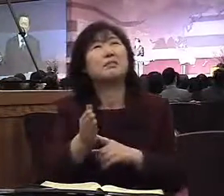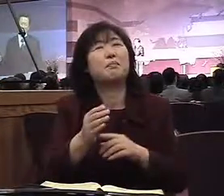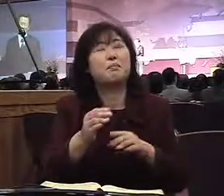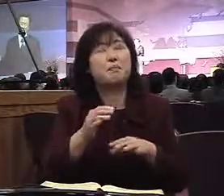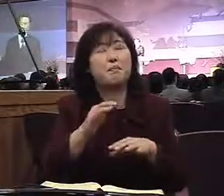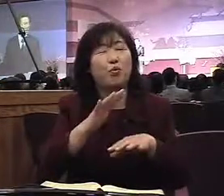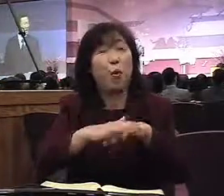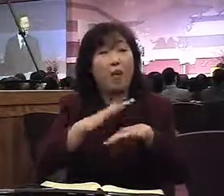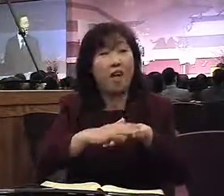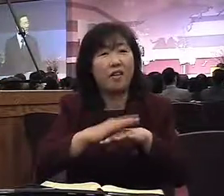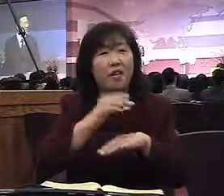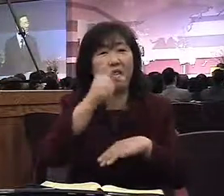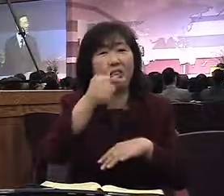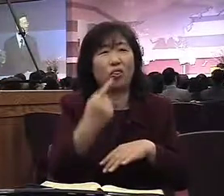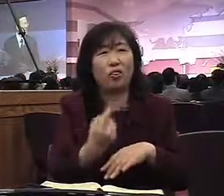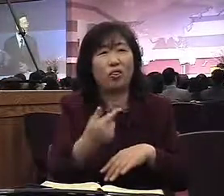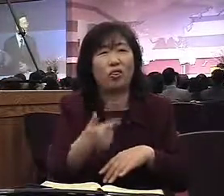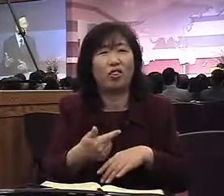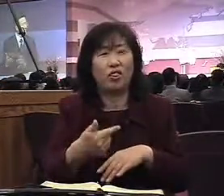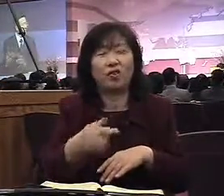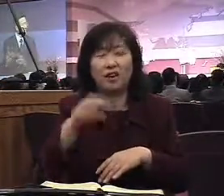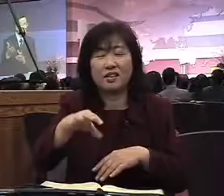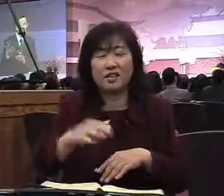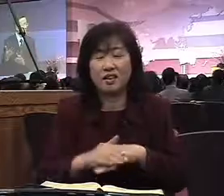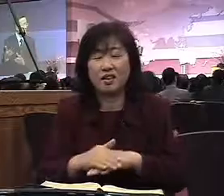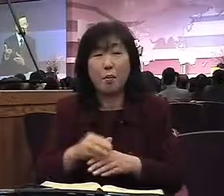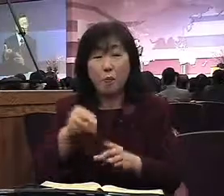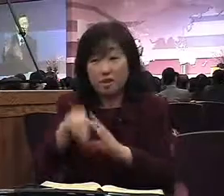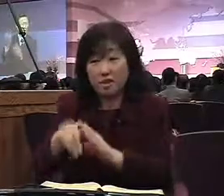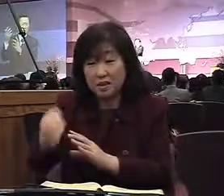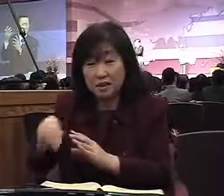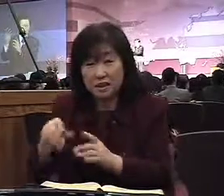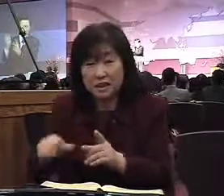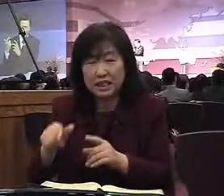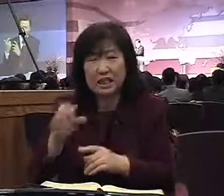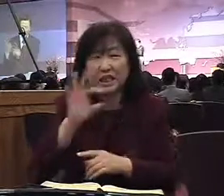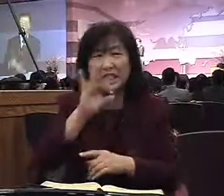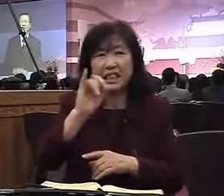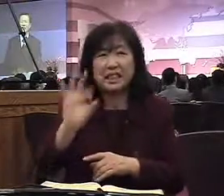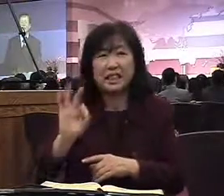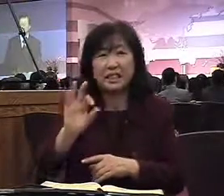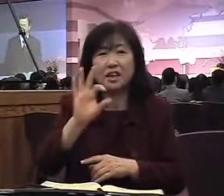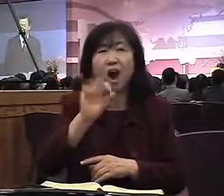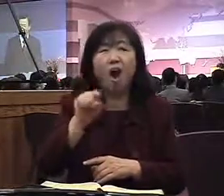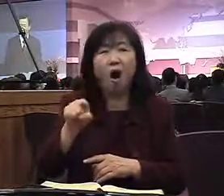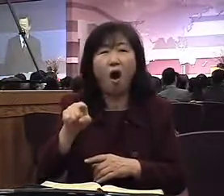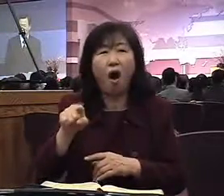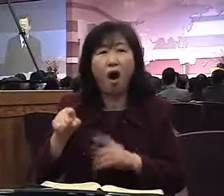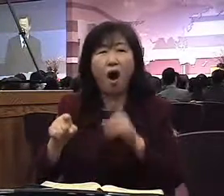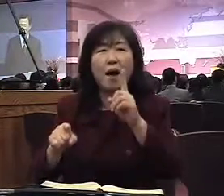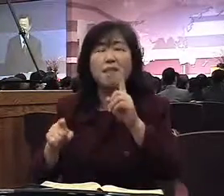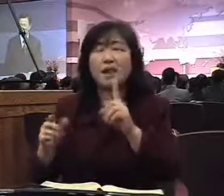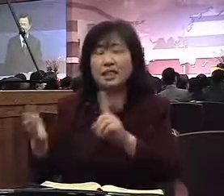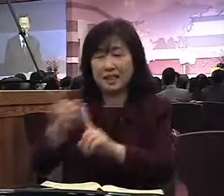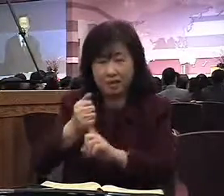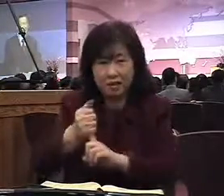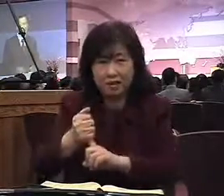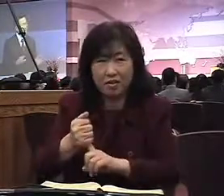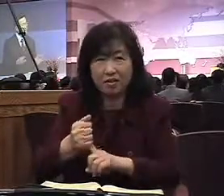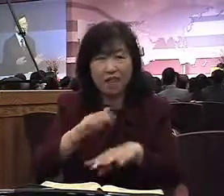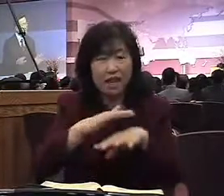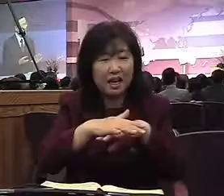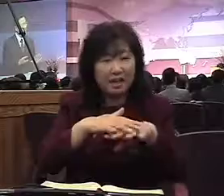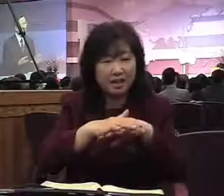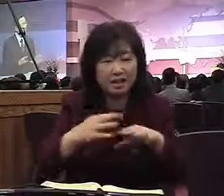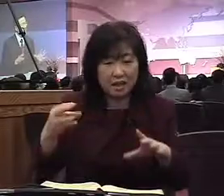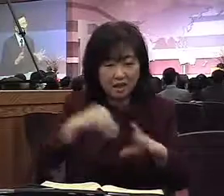우리가 중요한 건 망태에다가 잉어를 잡아가지고 많이 넣는 것도 중요하지만 여러분